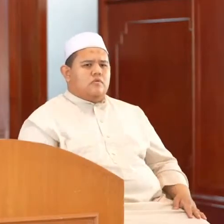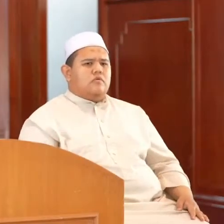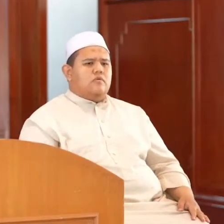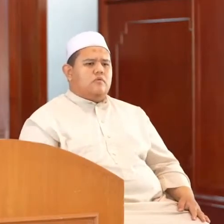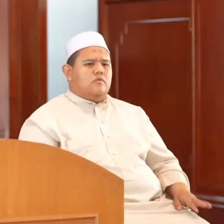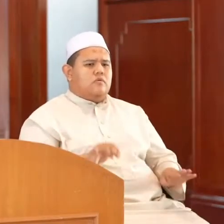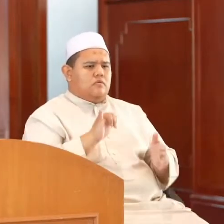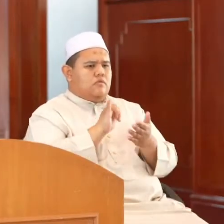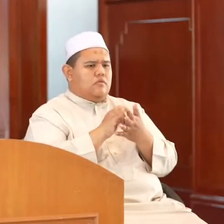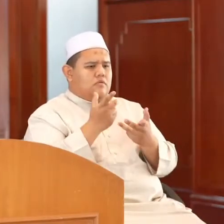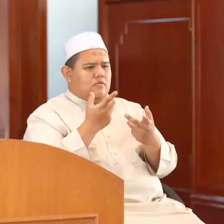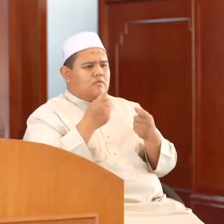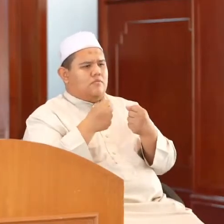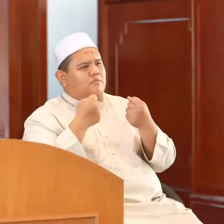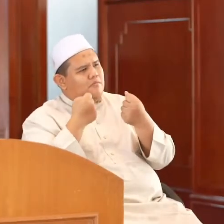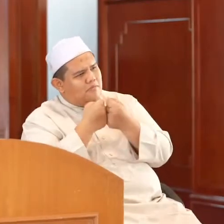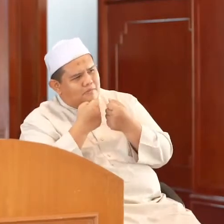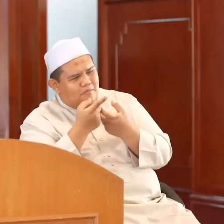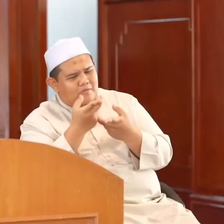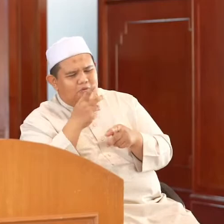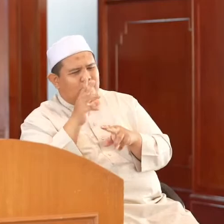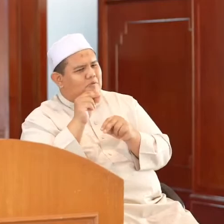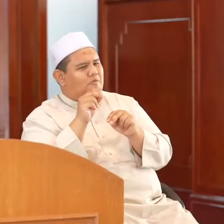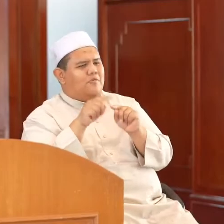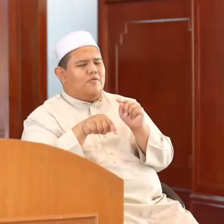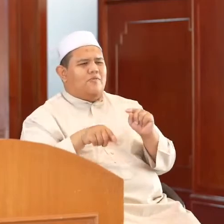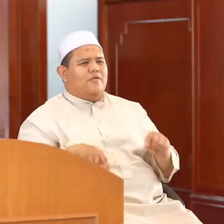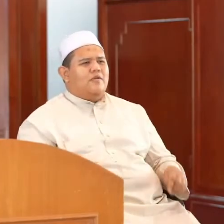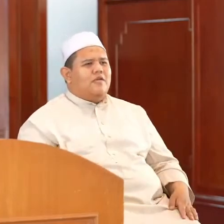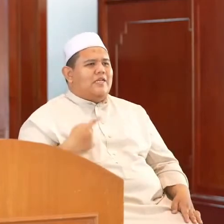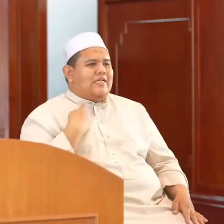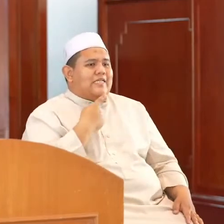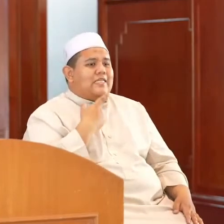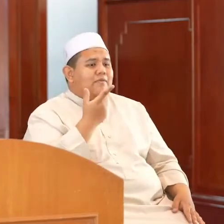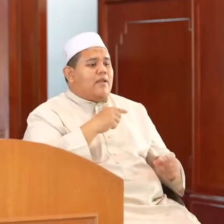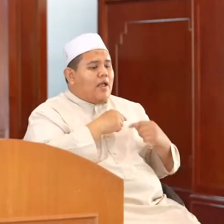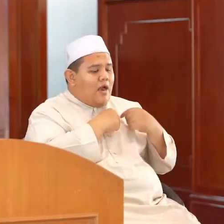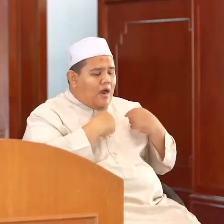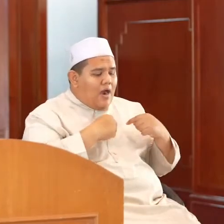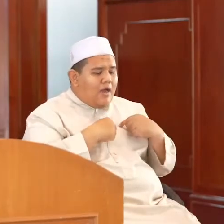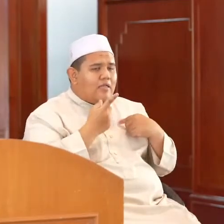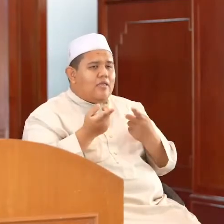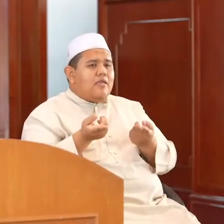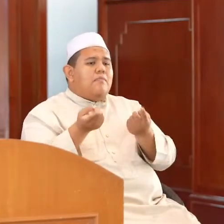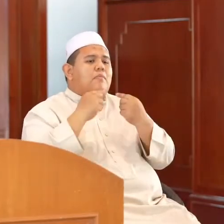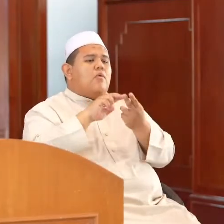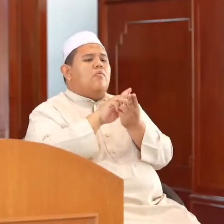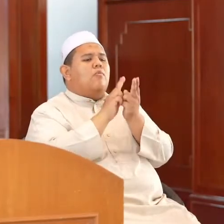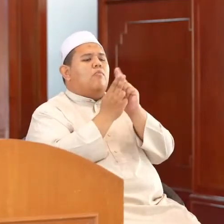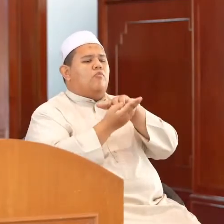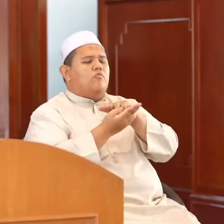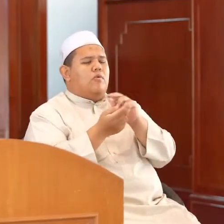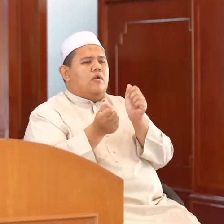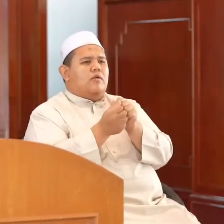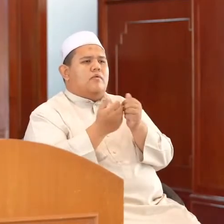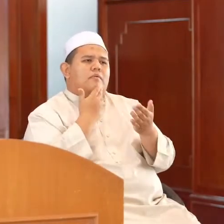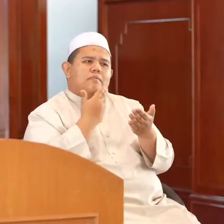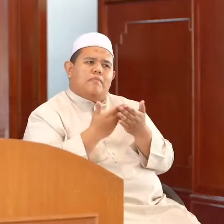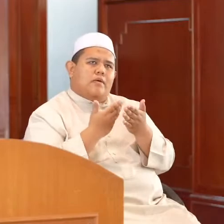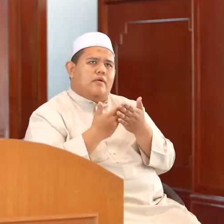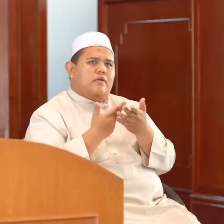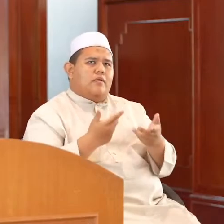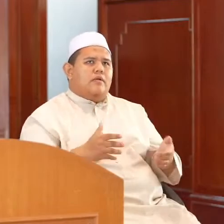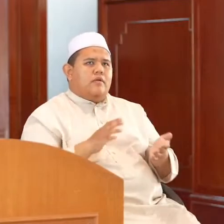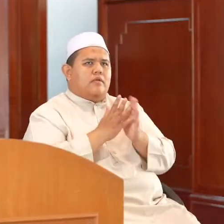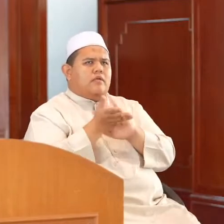Yalah, nak bergocoh dengan ni tak kena juga. Sebab kita nak biar hati dia sendiri mari masuk tu. Tok guru